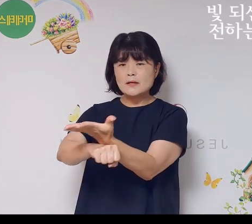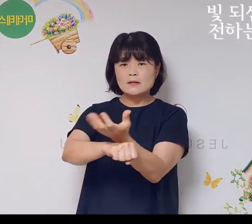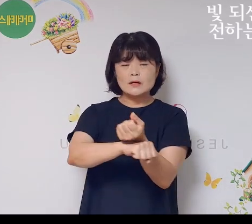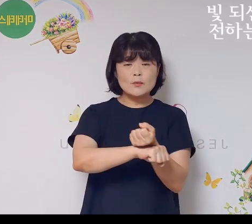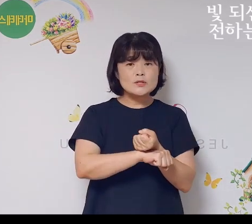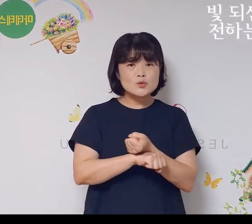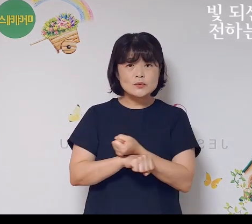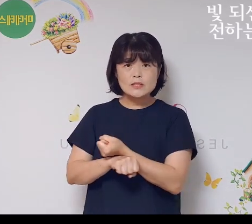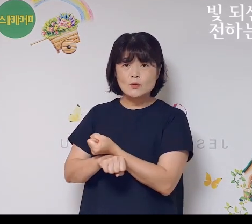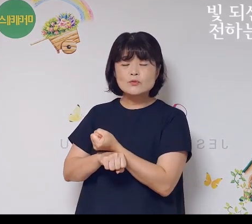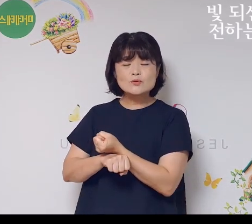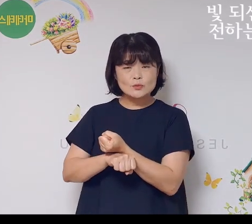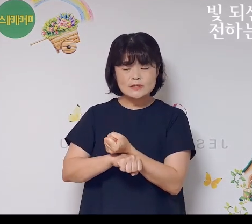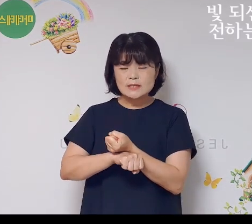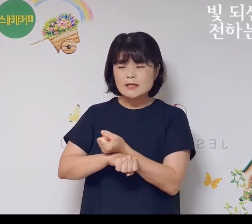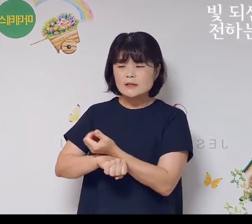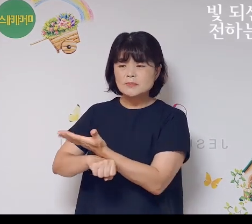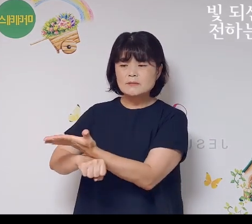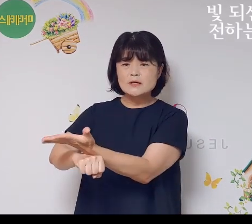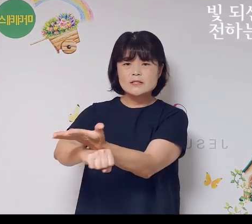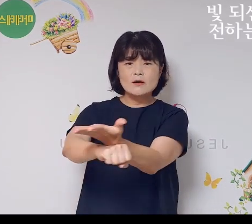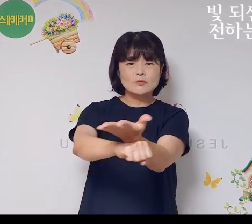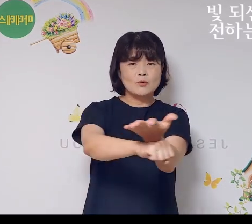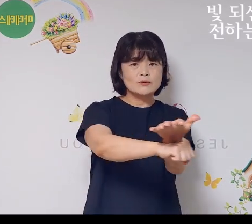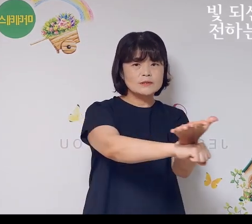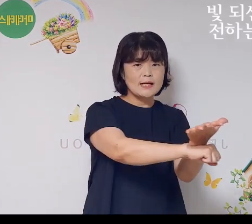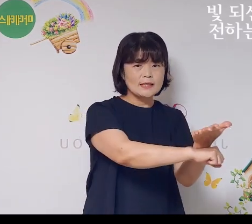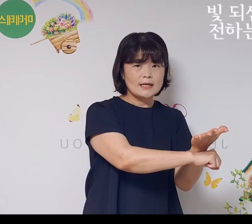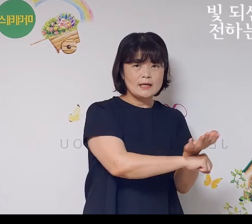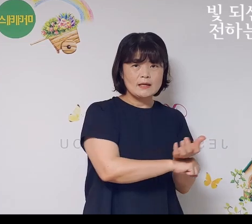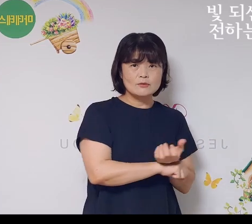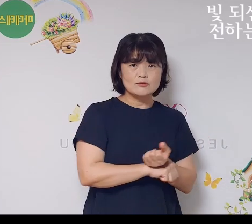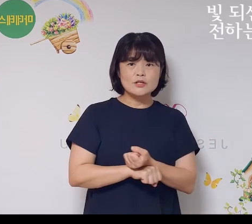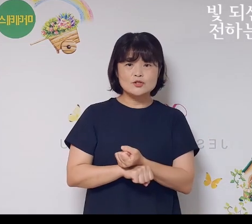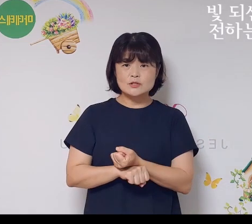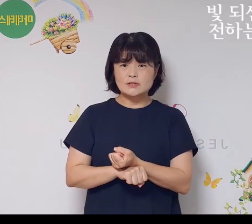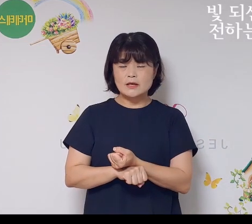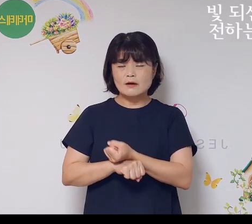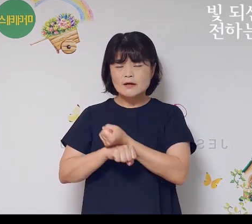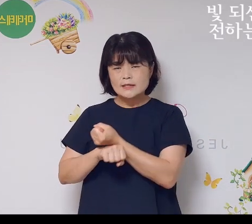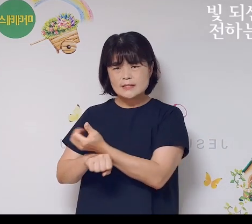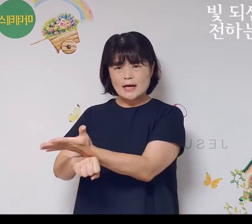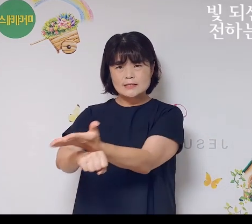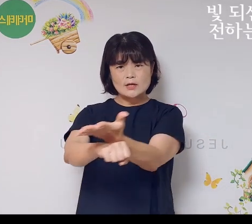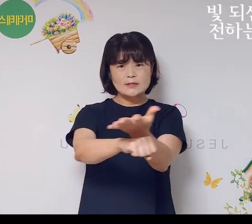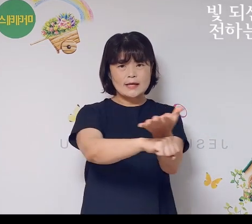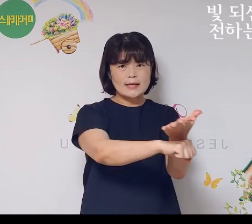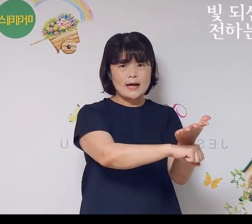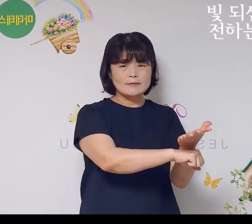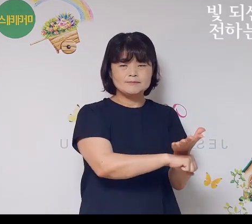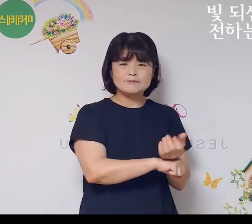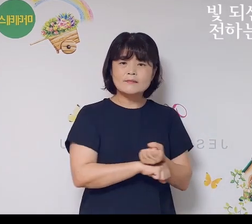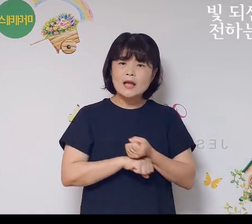이렇게 왼손을 오른손을 피면서 동그랗게 굴려주시면 돼요. 자, 전하다.